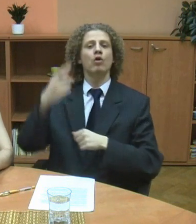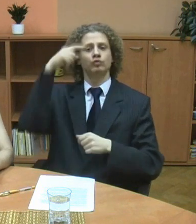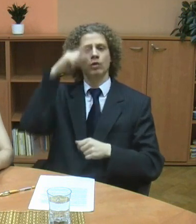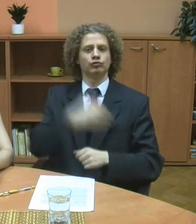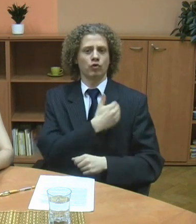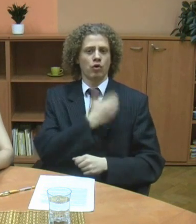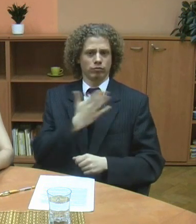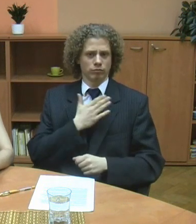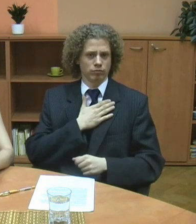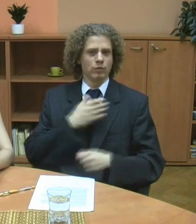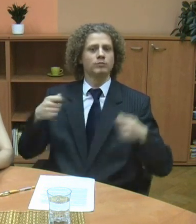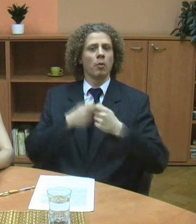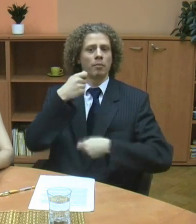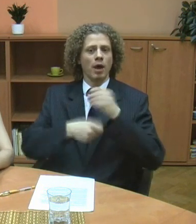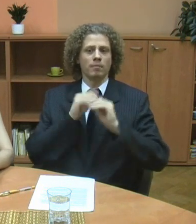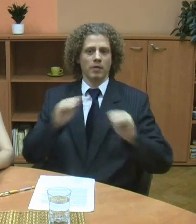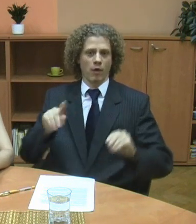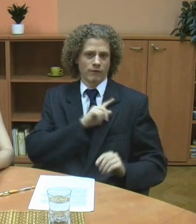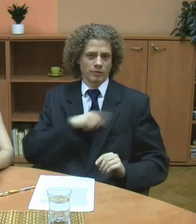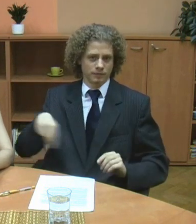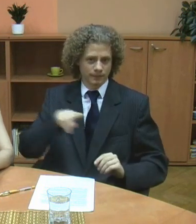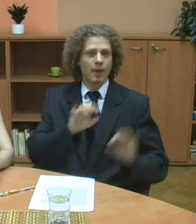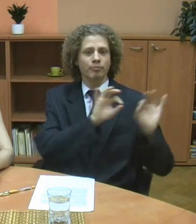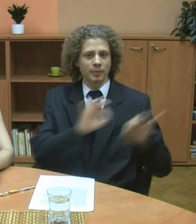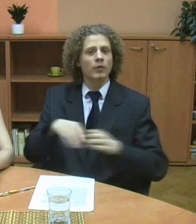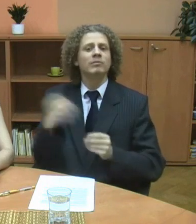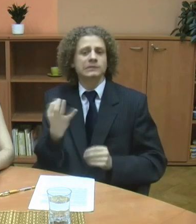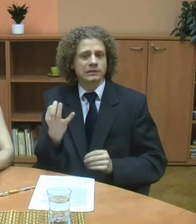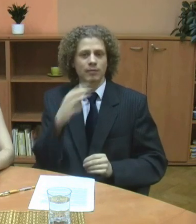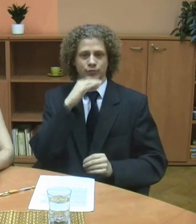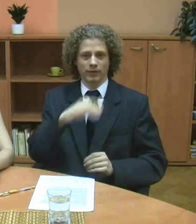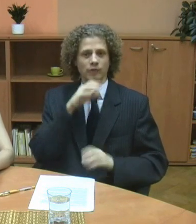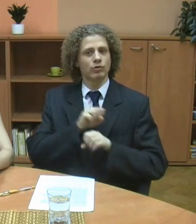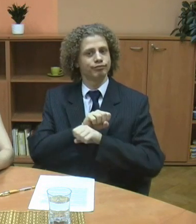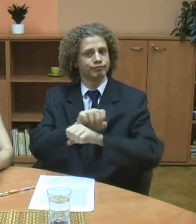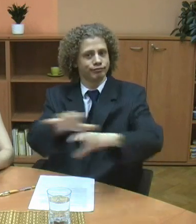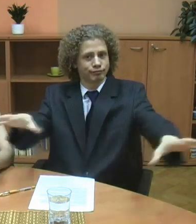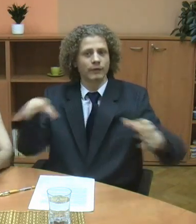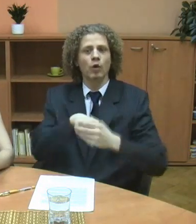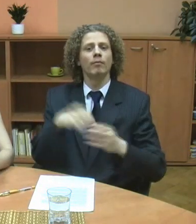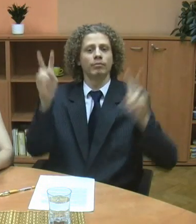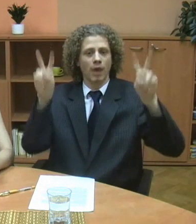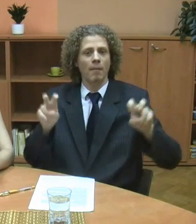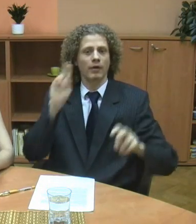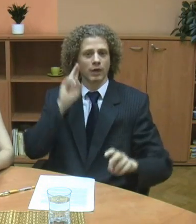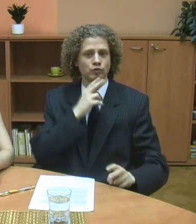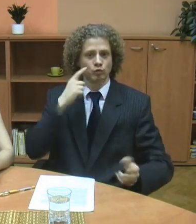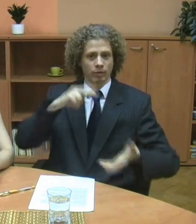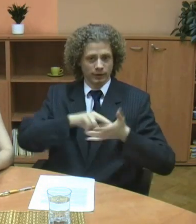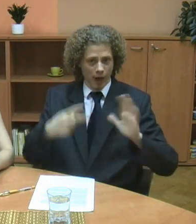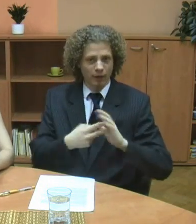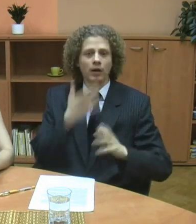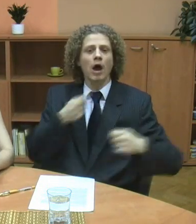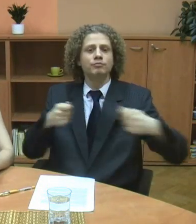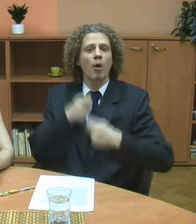Později 14. února připravili ve spolupráci se svými pedagogy si osvětovou přednášku na téma neslyšící zubní